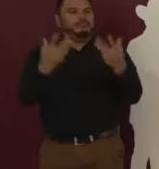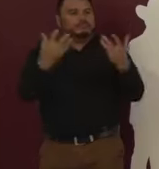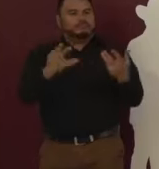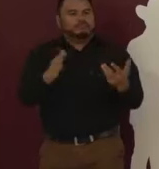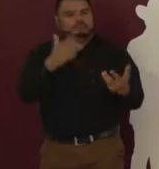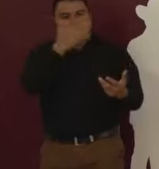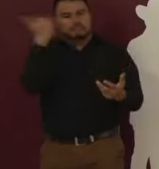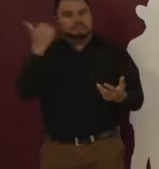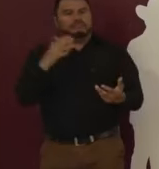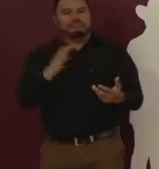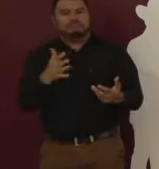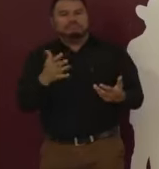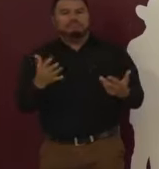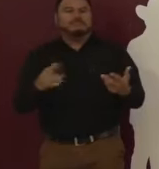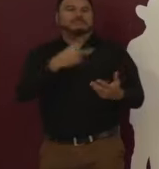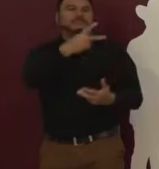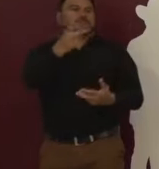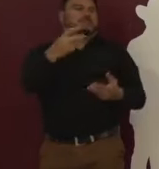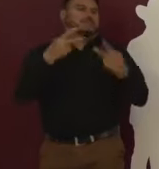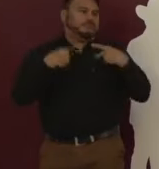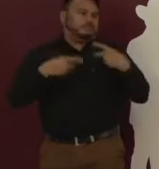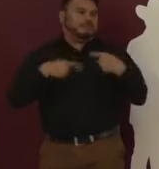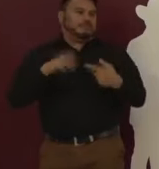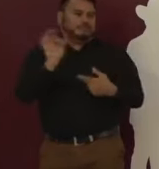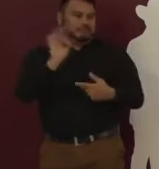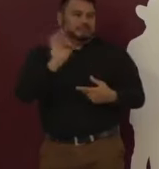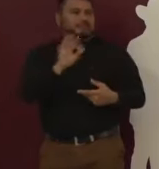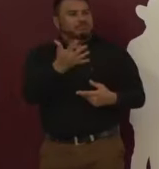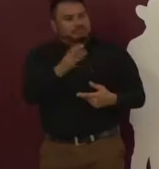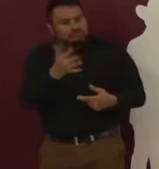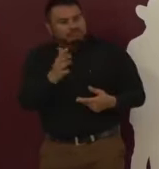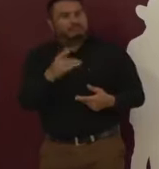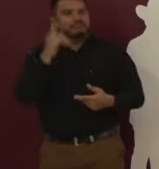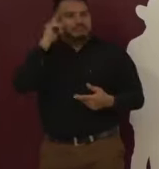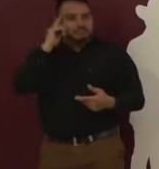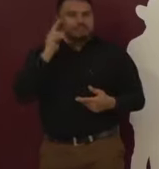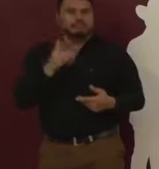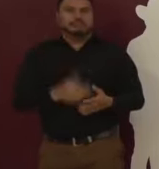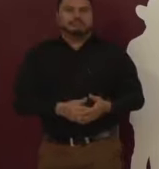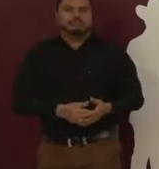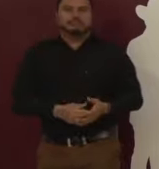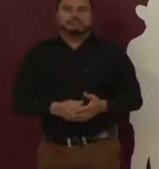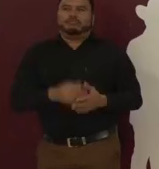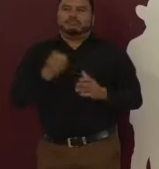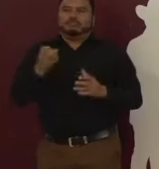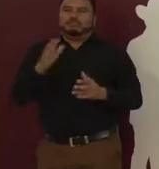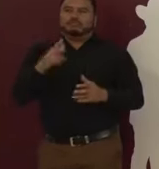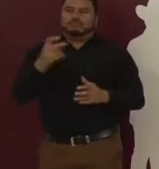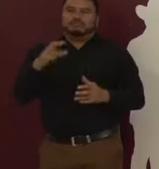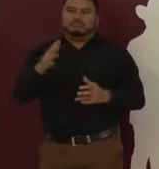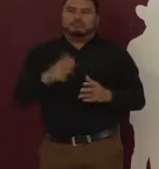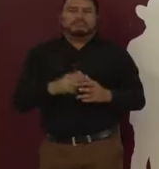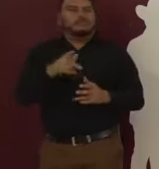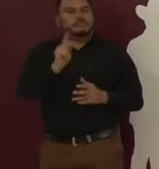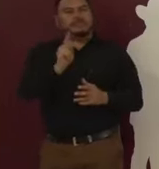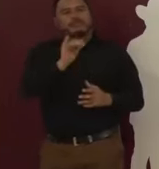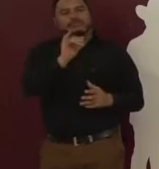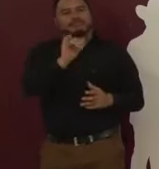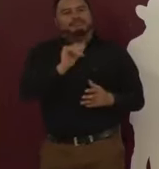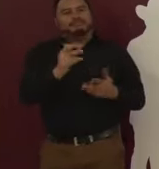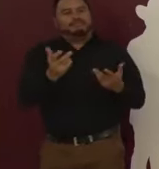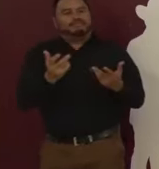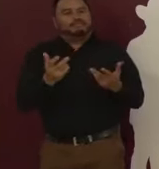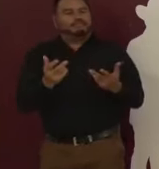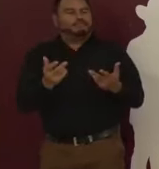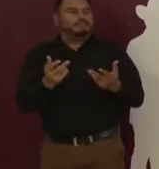diré?, alrededor de unas 200 personas, por ahí vamos a buscar ese número, pero siempre y cuando